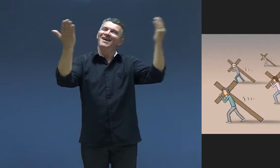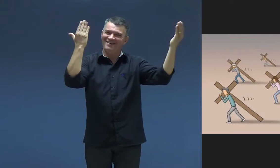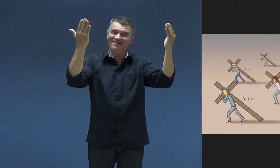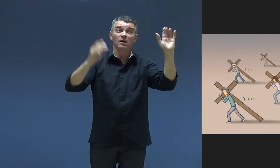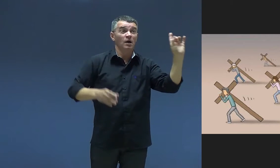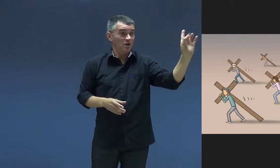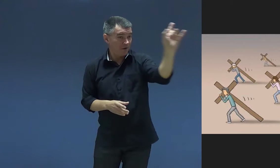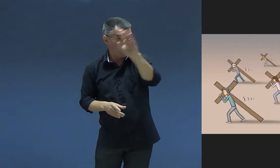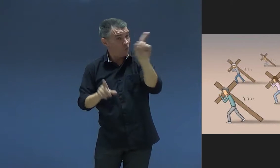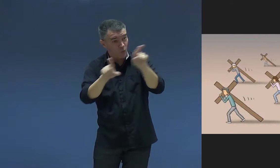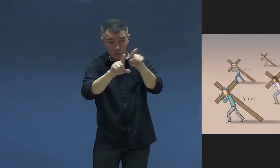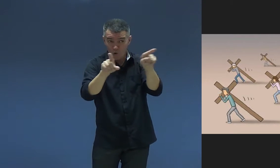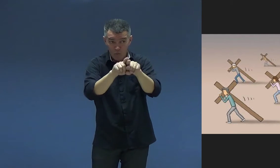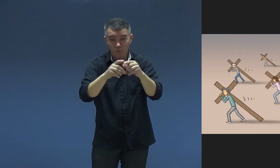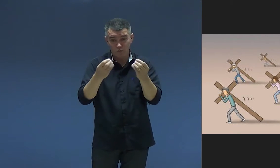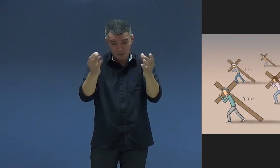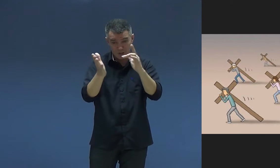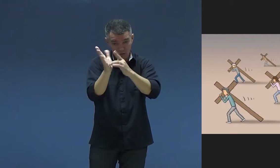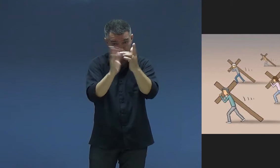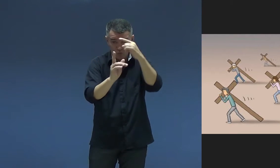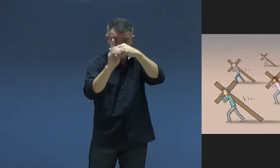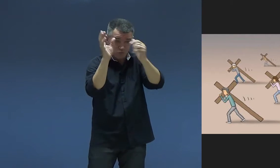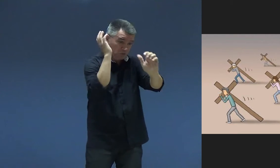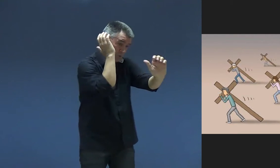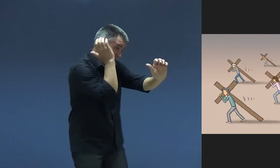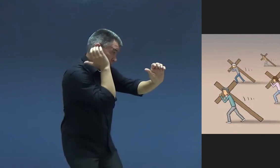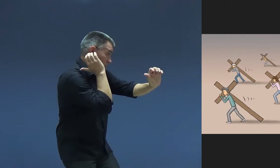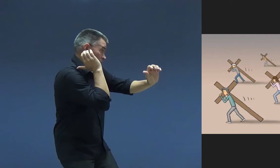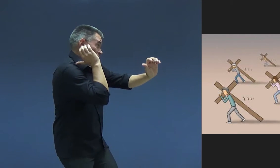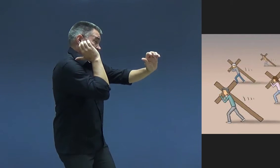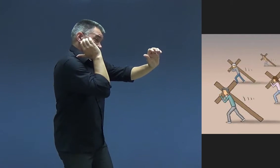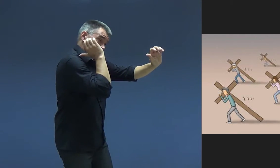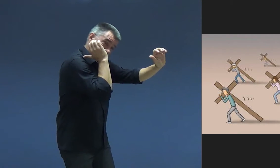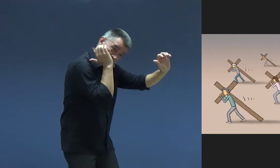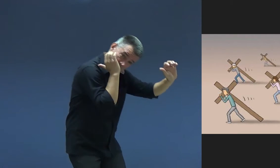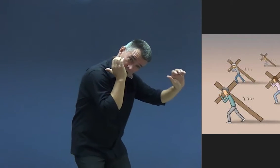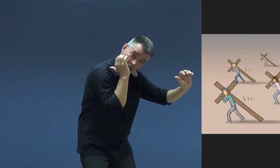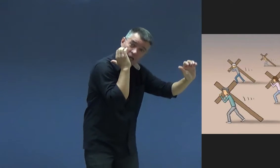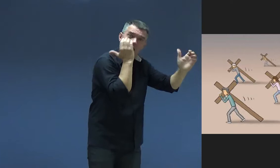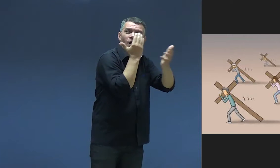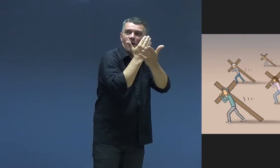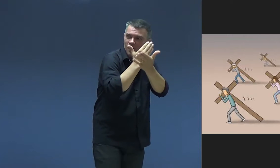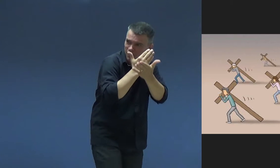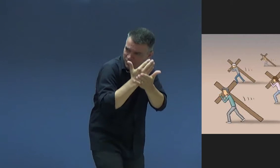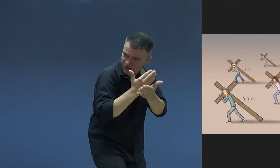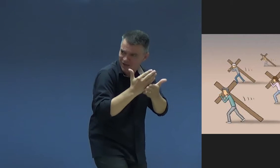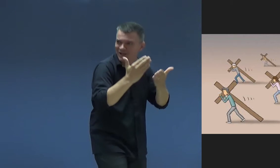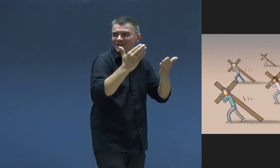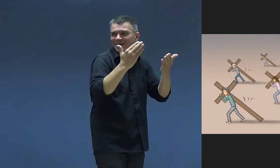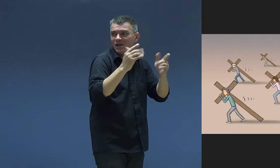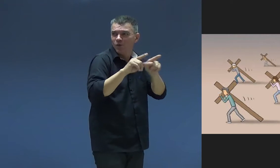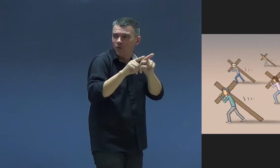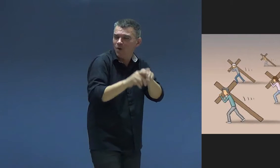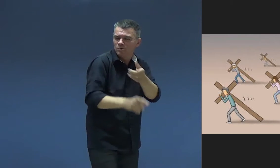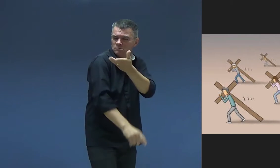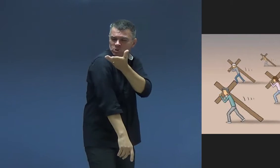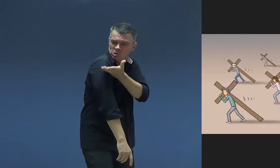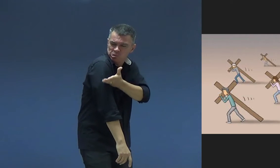Agora é só uma comparação, tá? É como se Jesus desse uma cruz para você carregar.